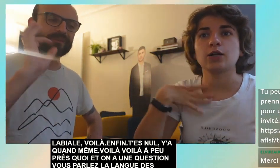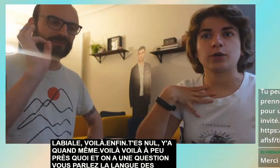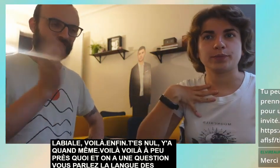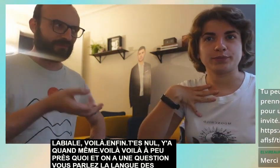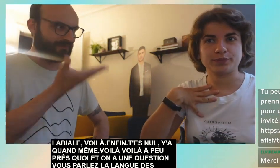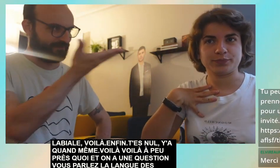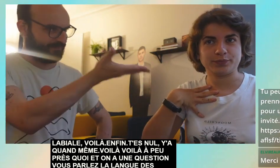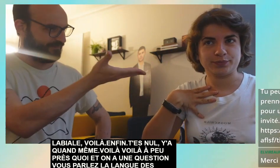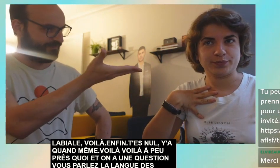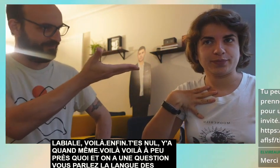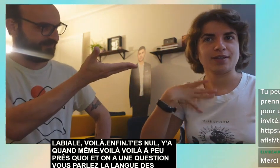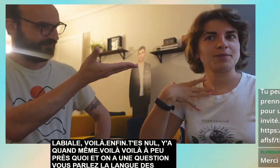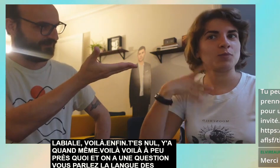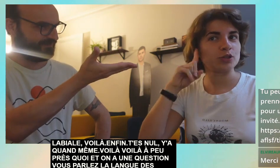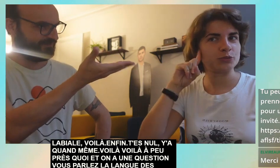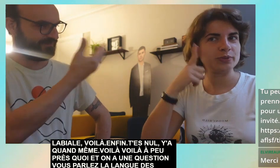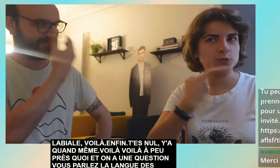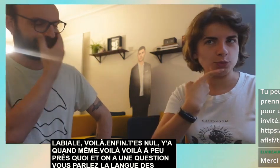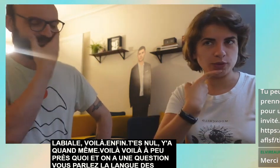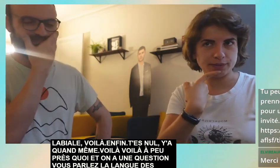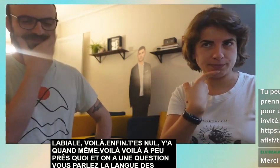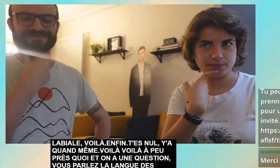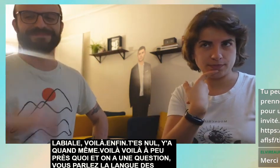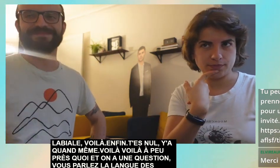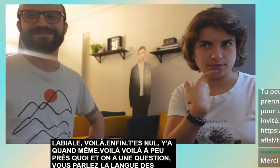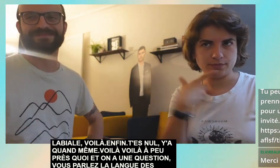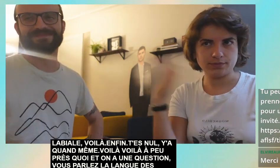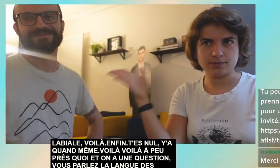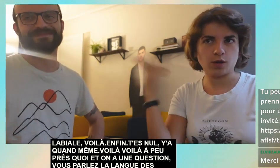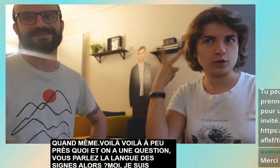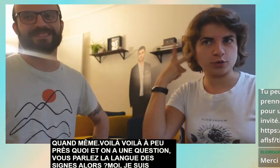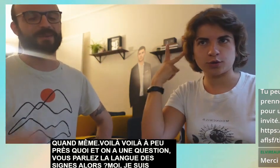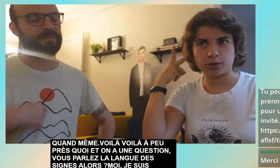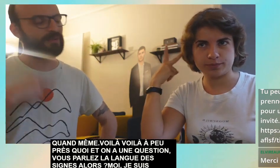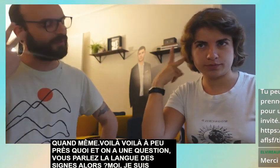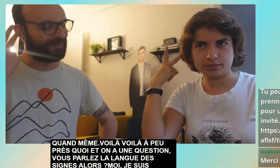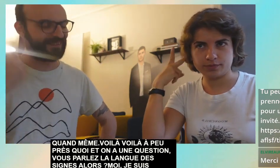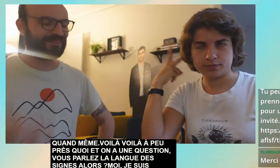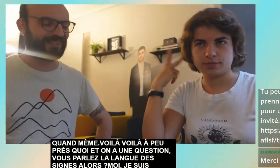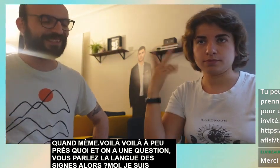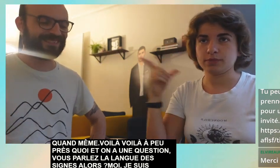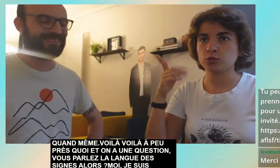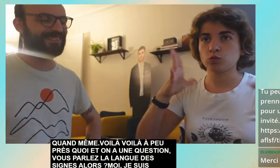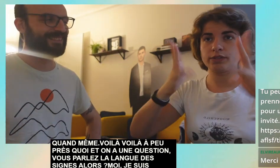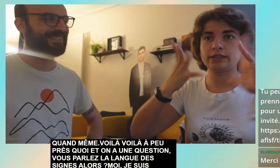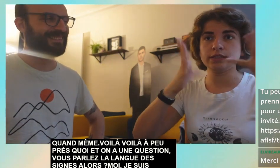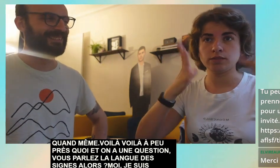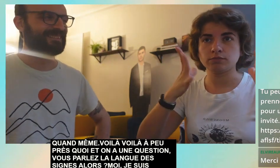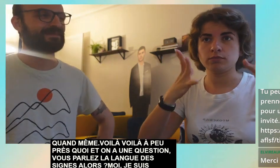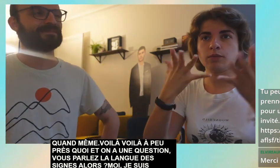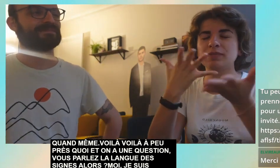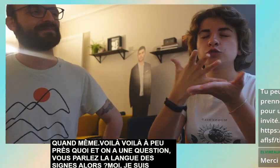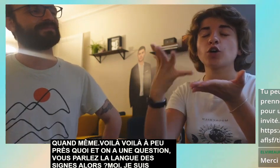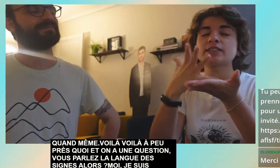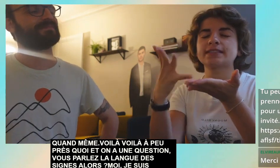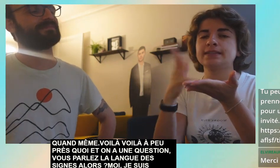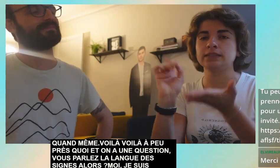Alors, moi je suis sourde. Entendant. moi je suis entendant. Oui. Les nu aussi, mais du français